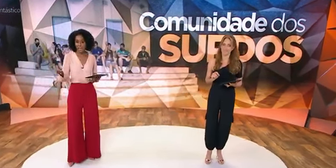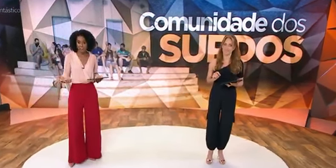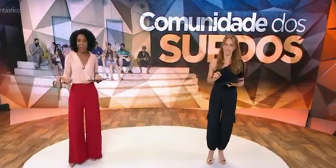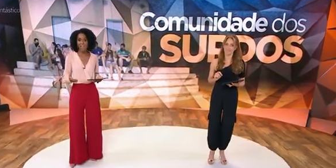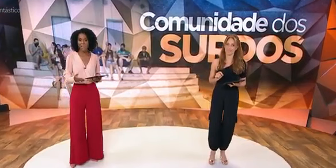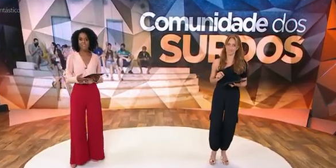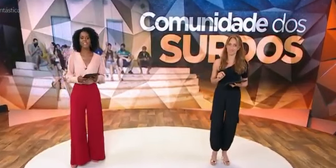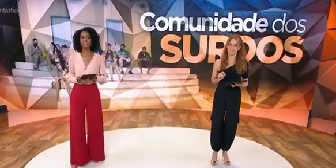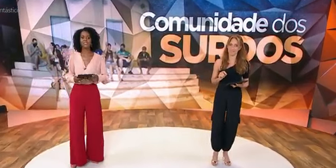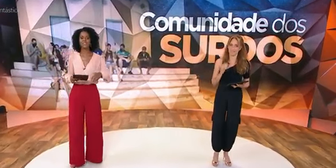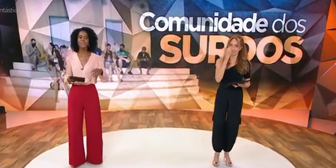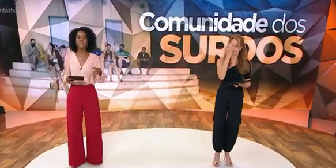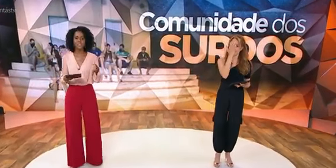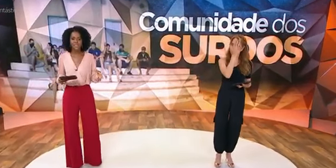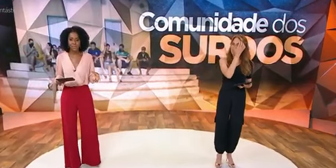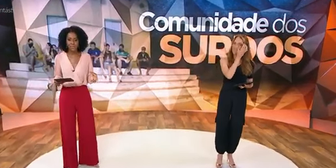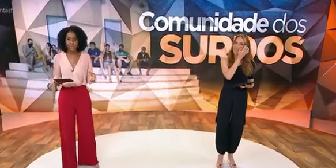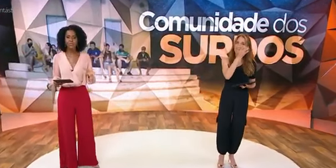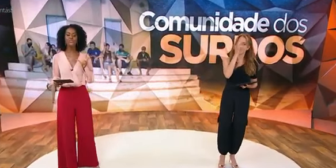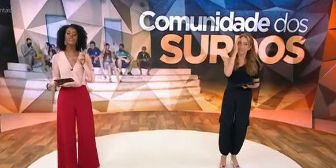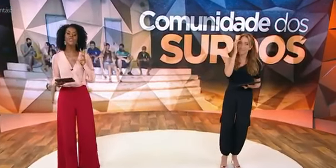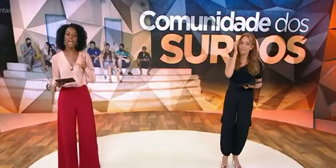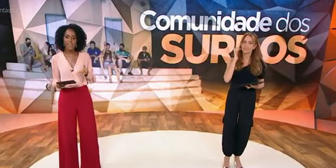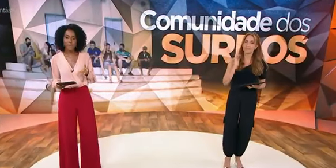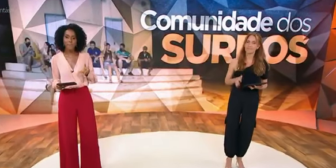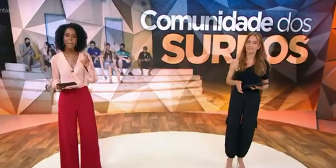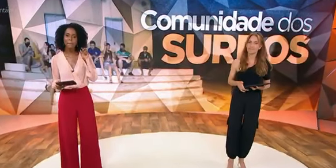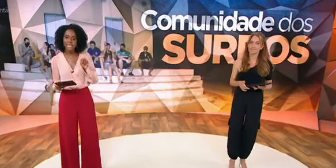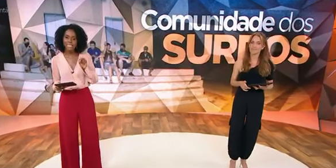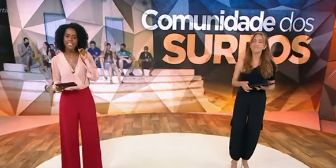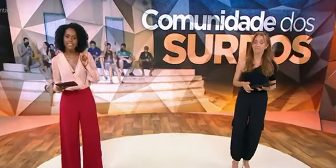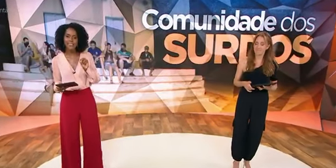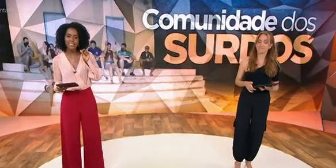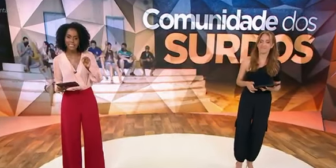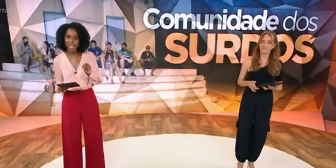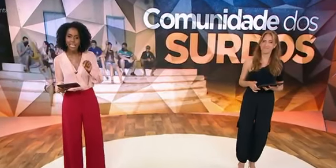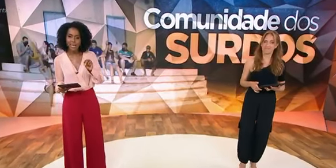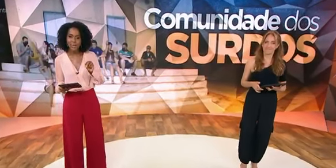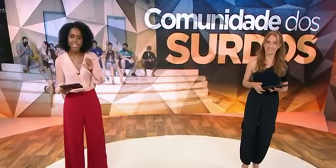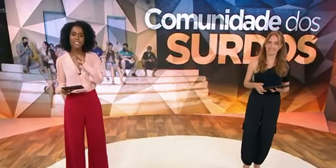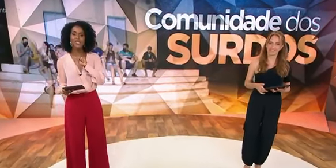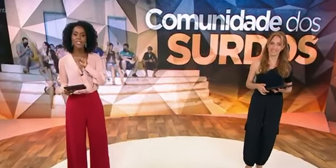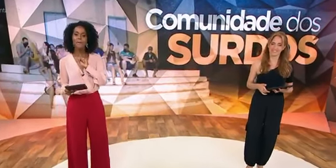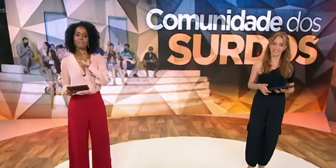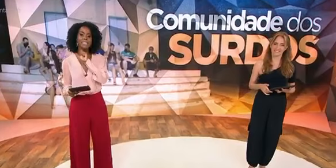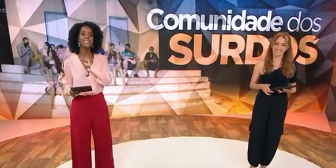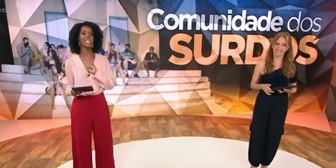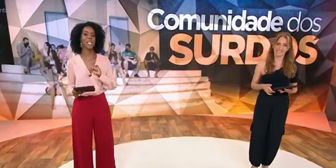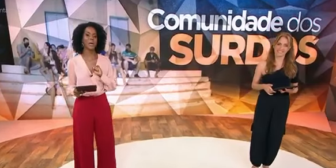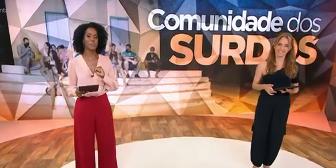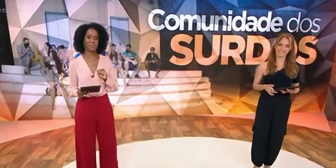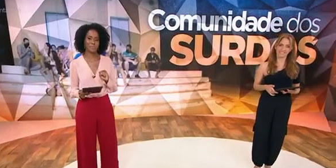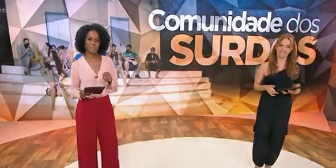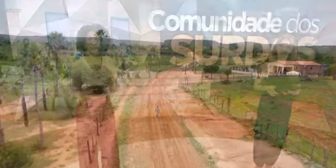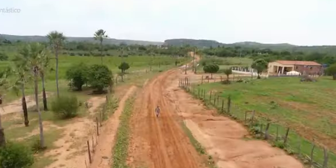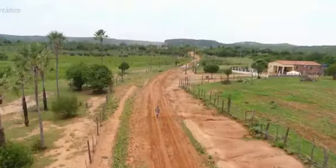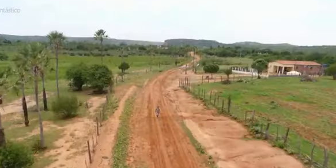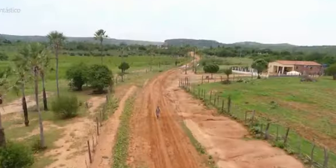agora pesquisadores estão organizando um dicionário para preservar essa língua que se chama acena.